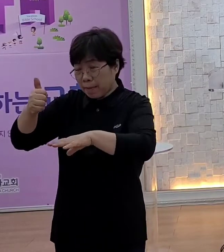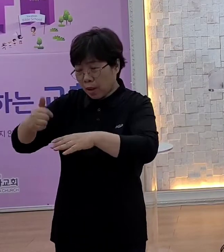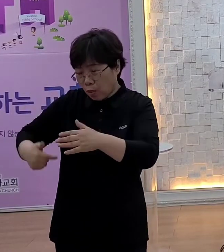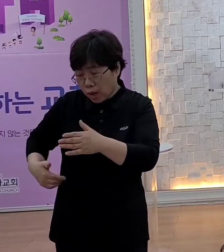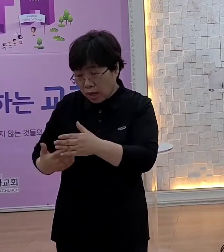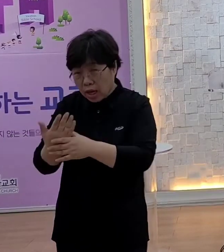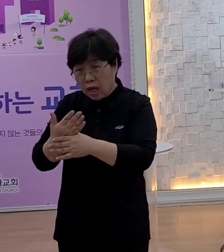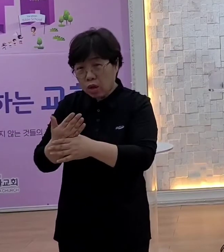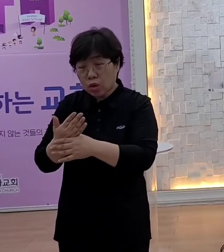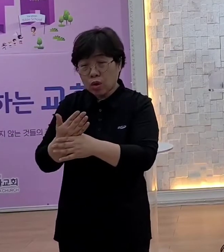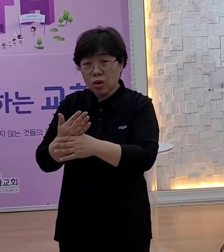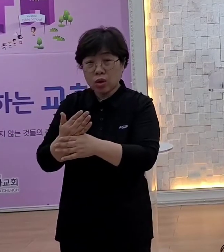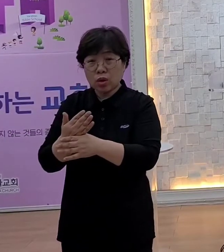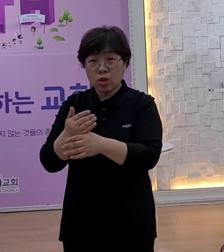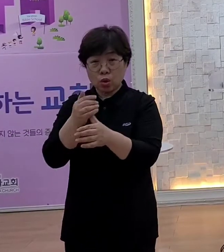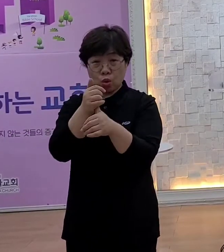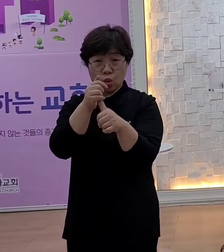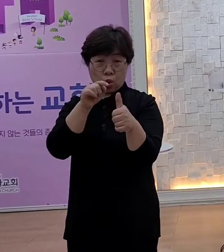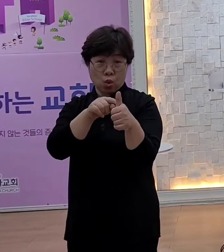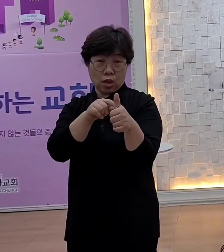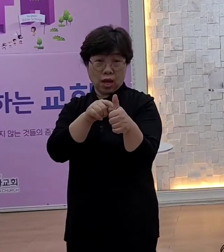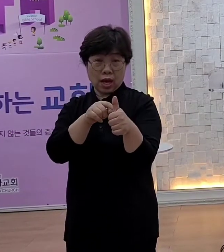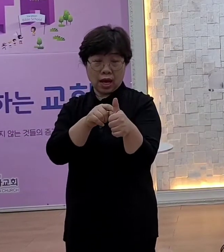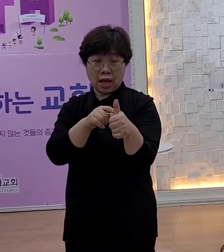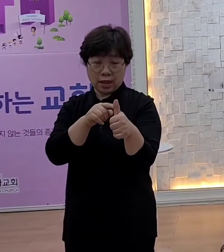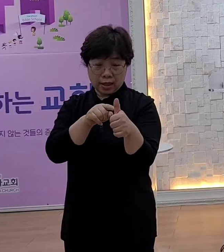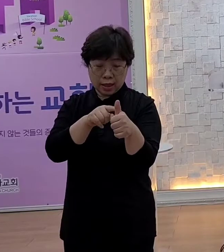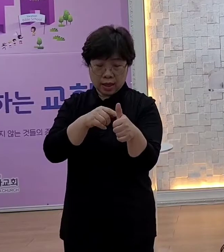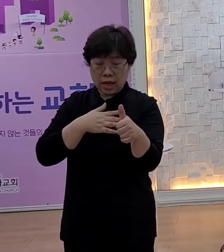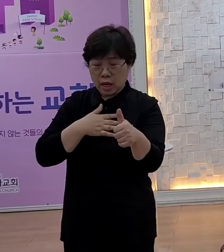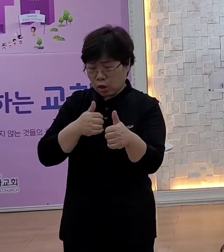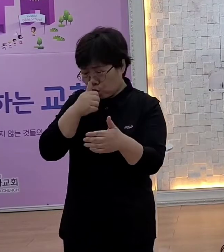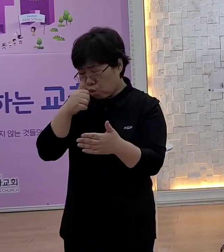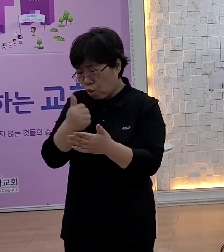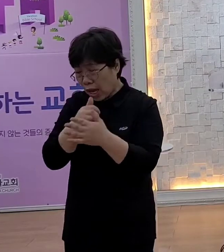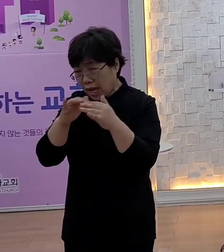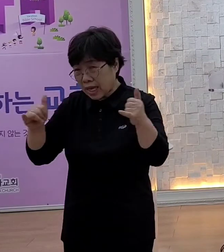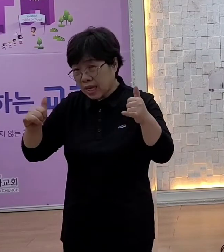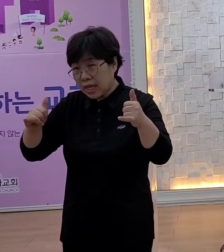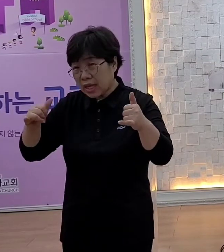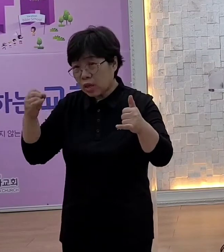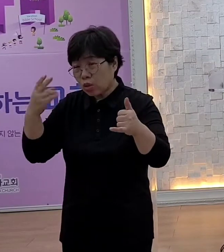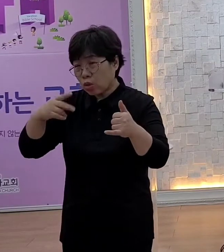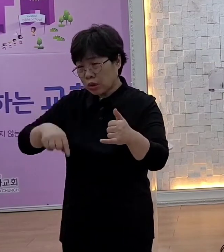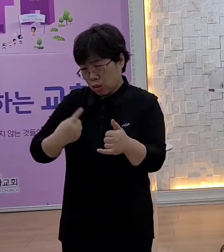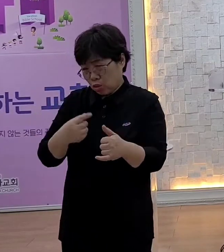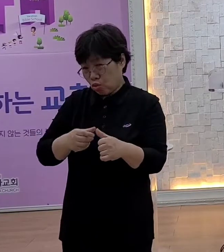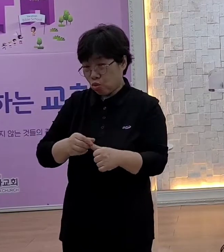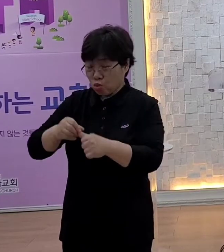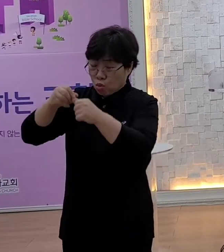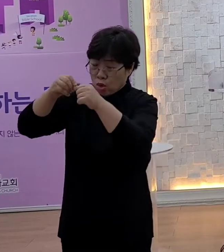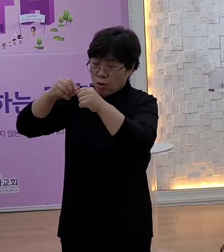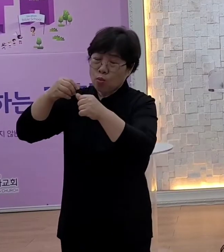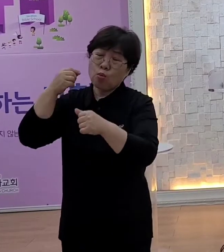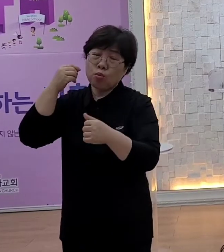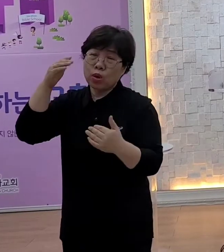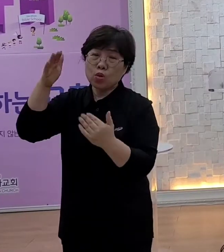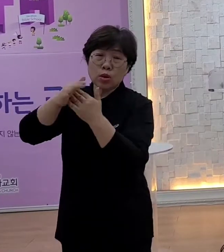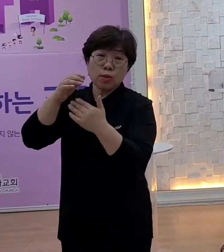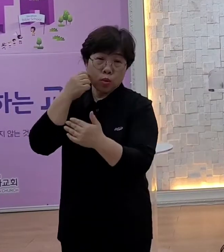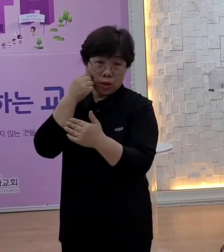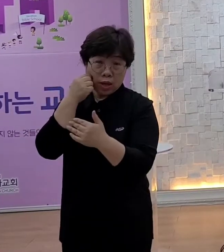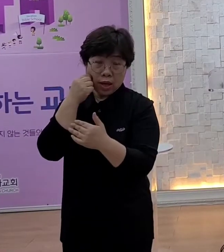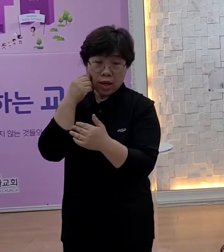되었다고 말씀드렸죠. 자기는 죄인이고, 그리고 자기 스스로 구원할 수 없는